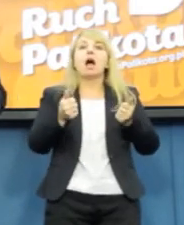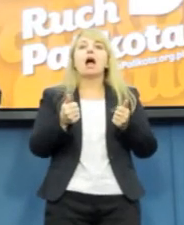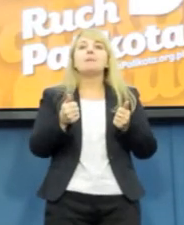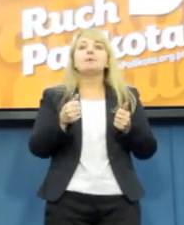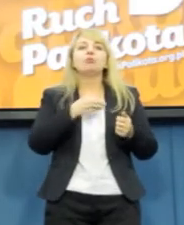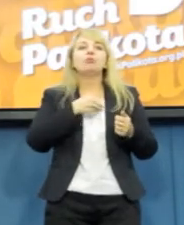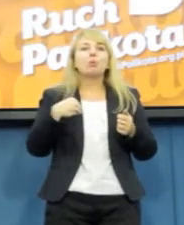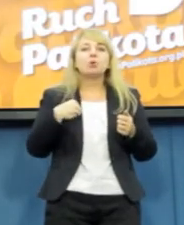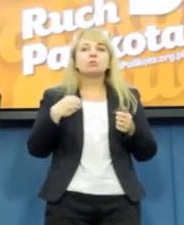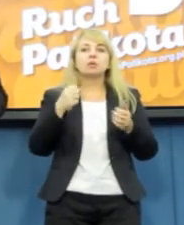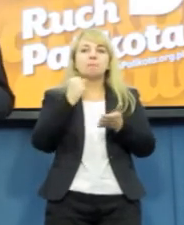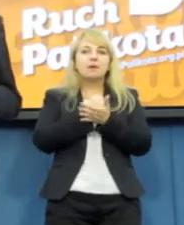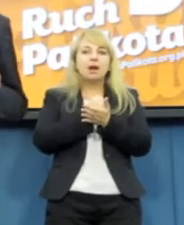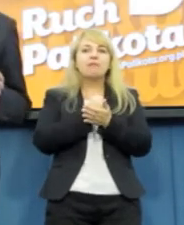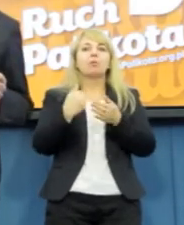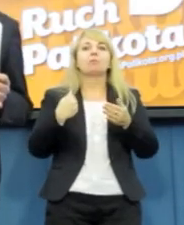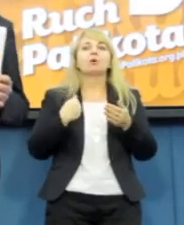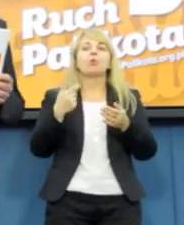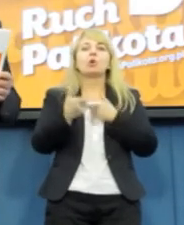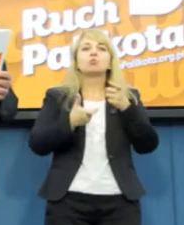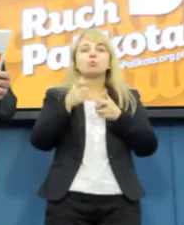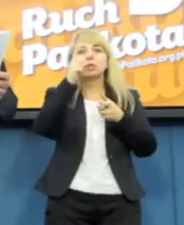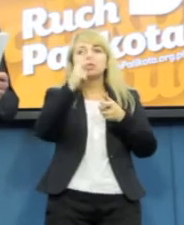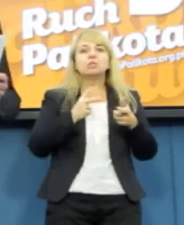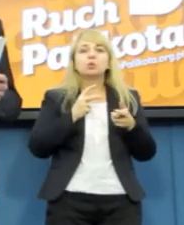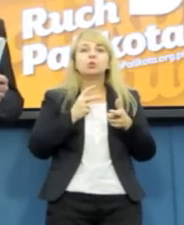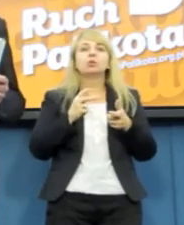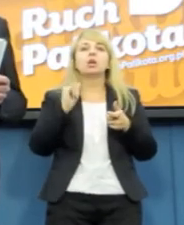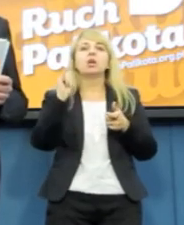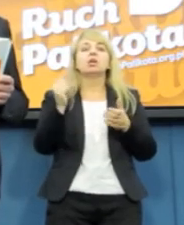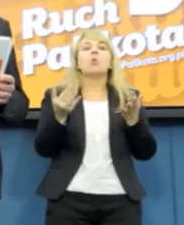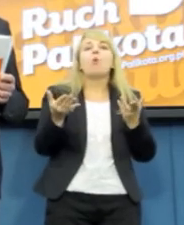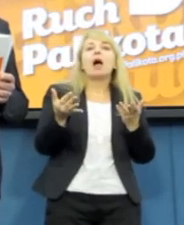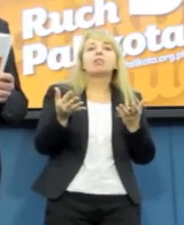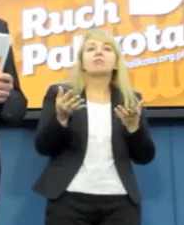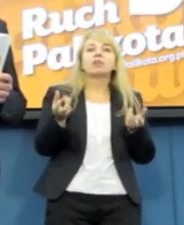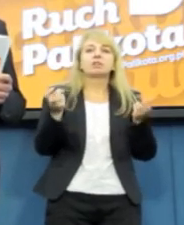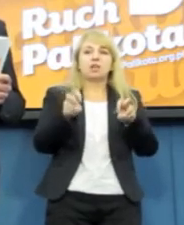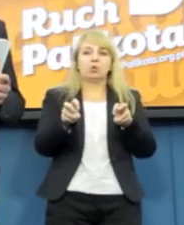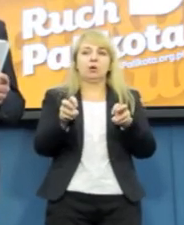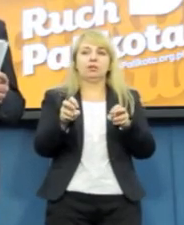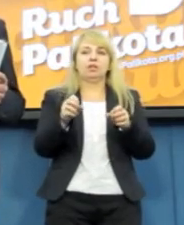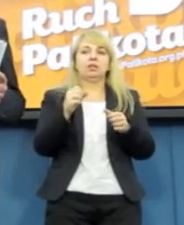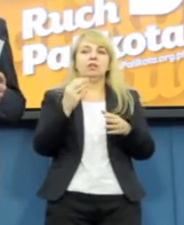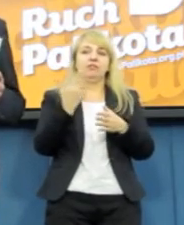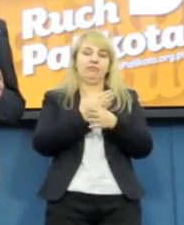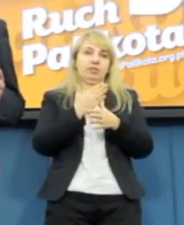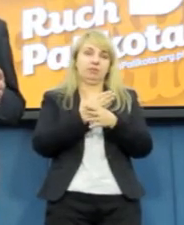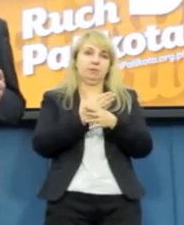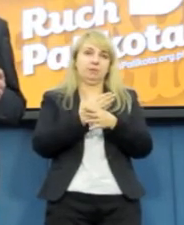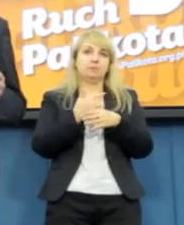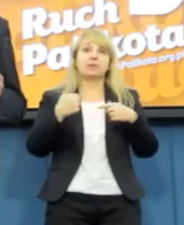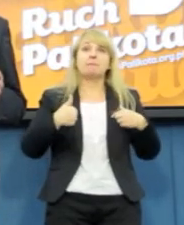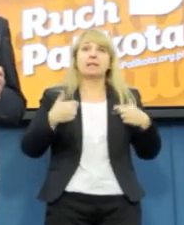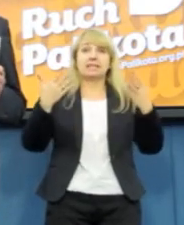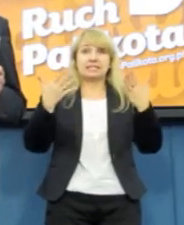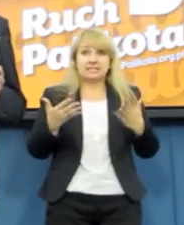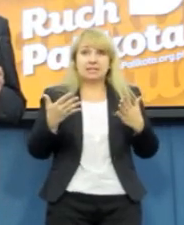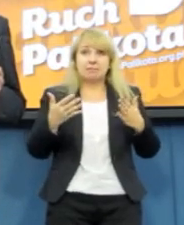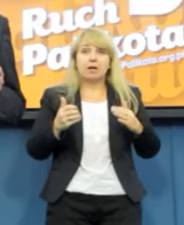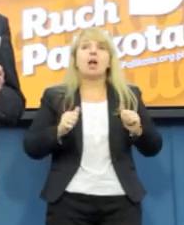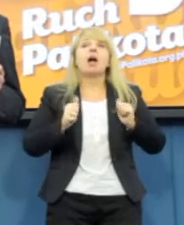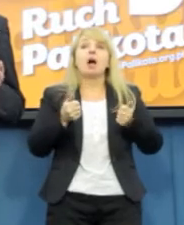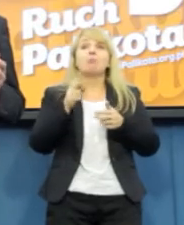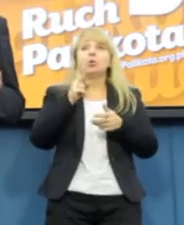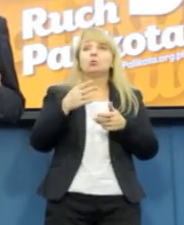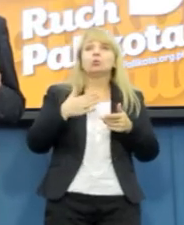umożliwiającej łagodniejsze rozwiązywanie tego problemu. Jest to pojęcie próba działalności gospodarczej. Chodzi o to, aby każdy, który ma jakiś